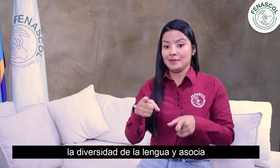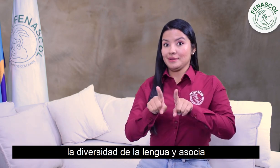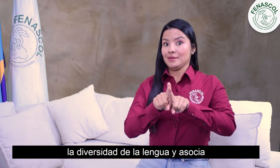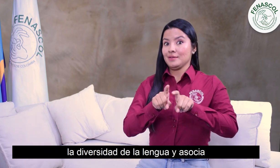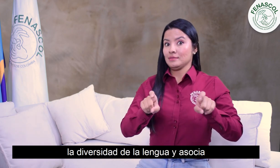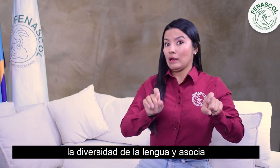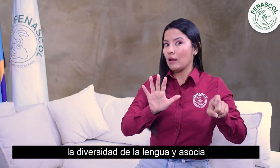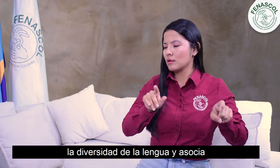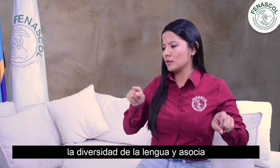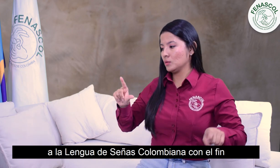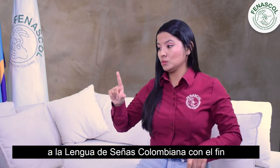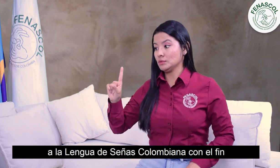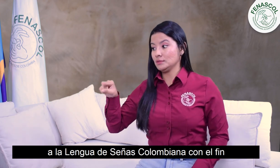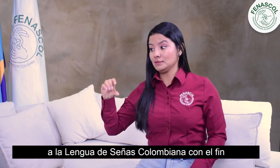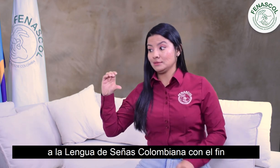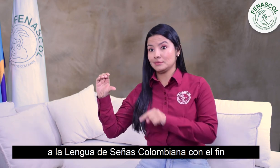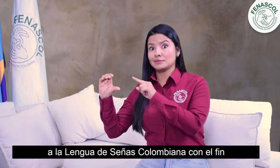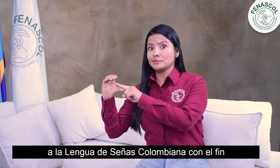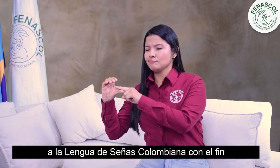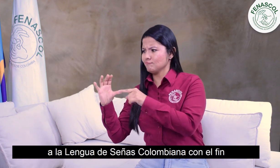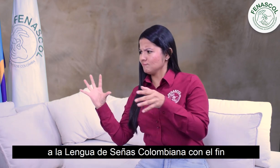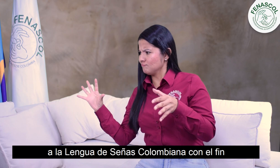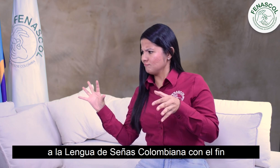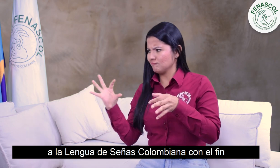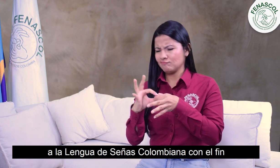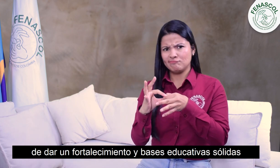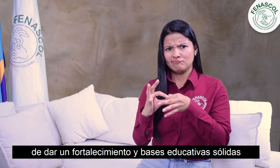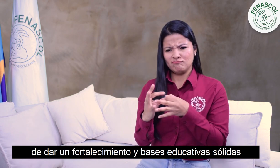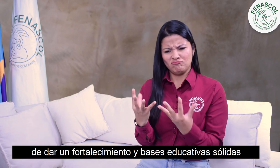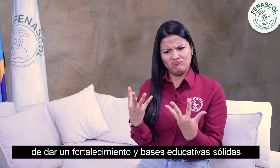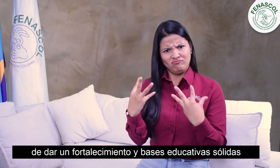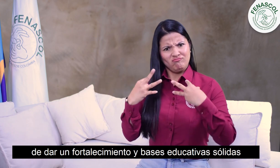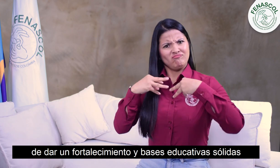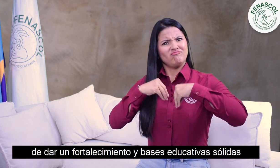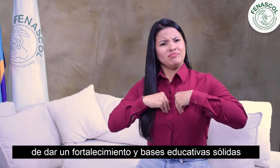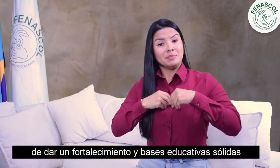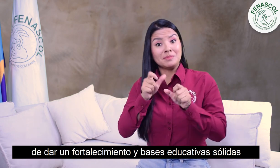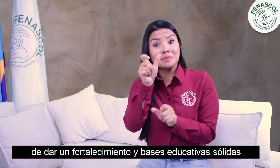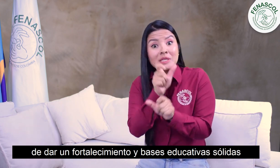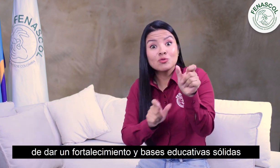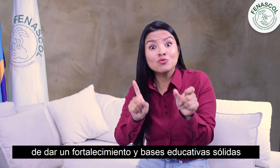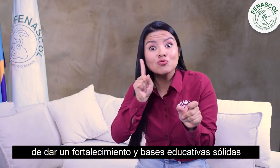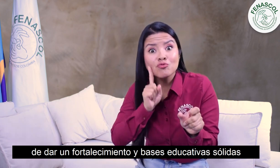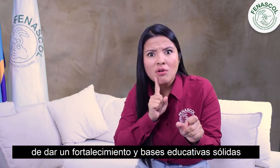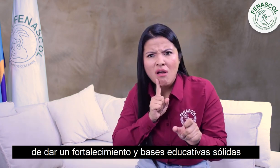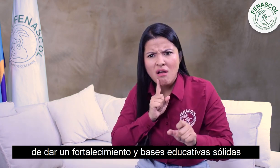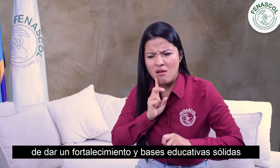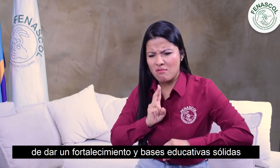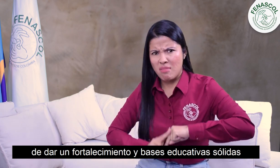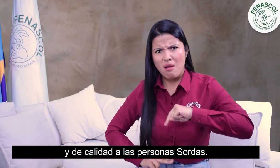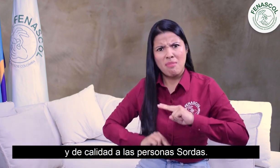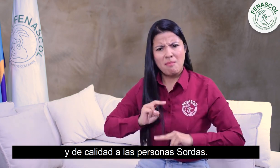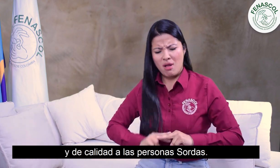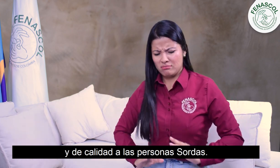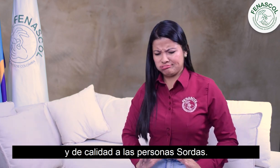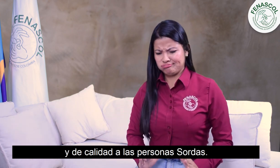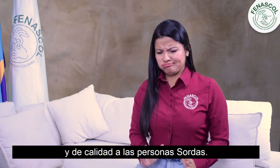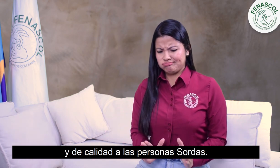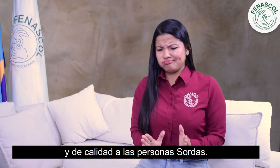de la lengua y asocia a la lengua de señas colombiana con el fin de dar un fortalecimiento y bases educativas sólidas y de calidad